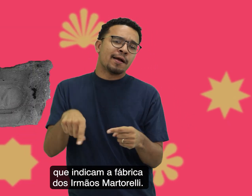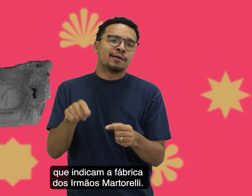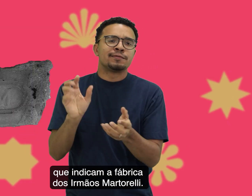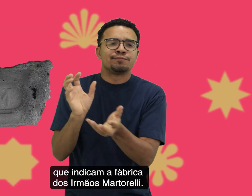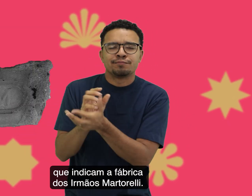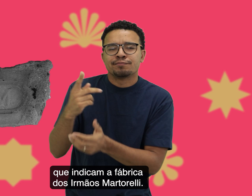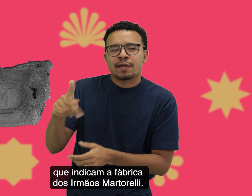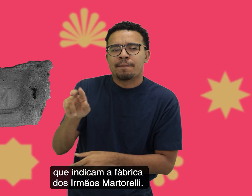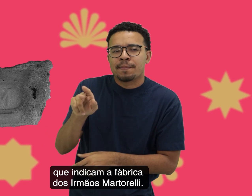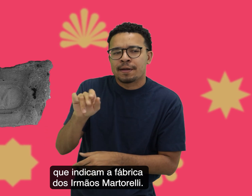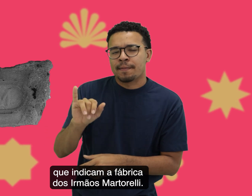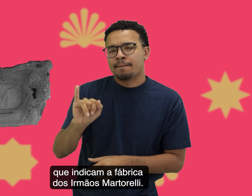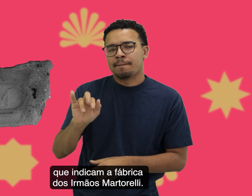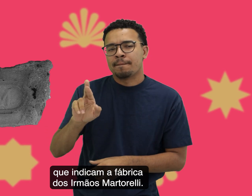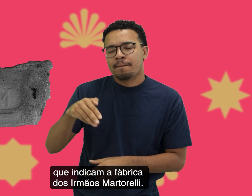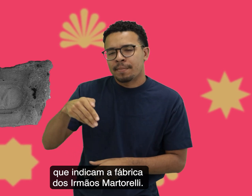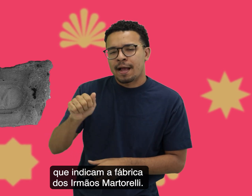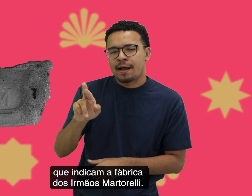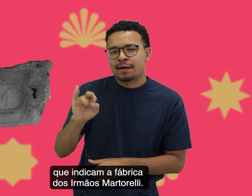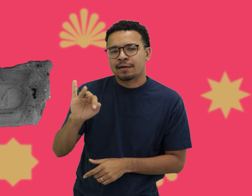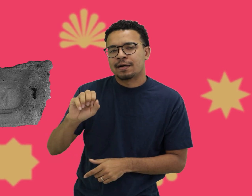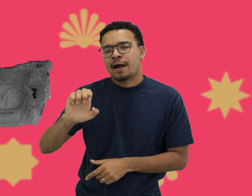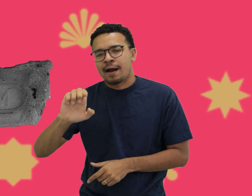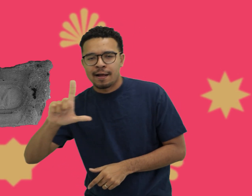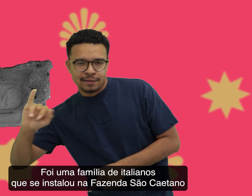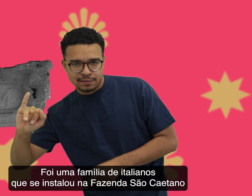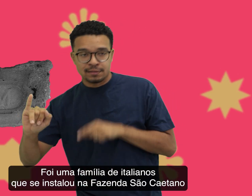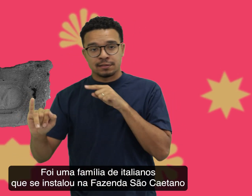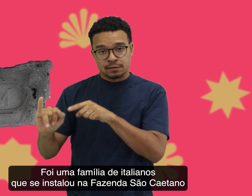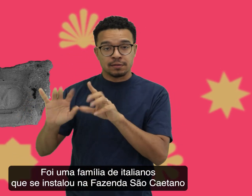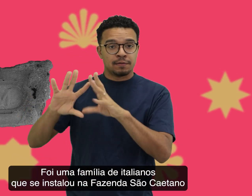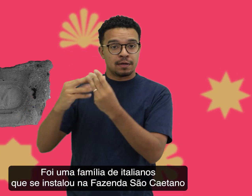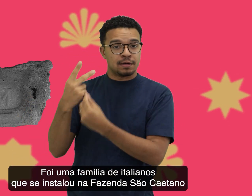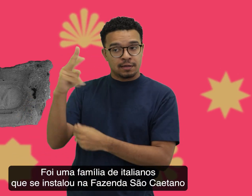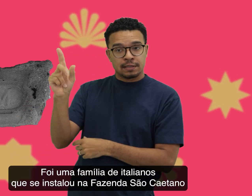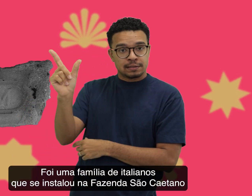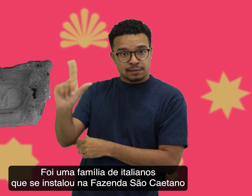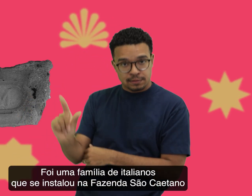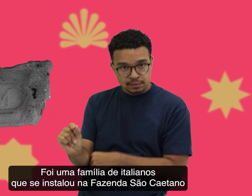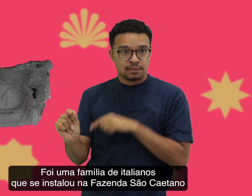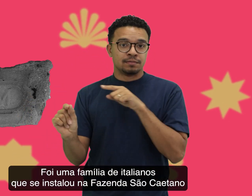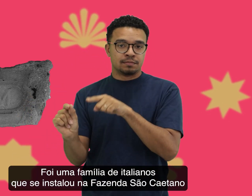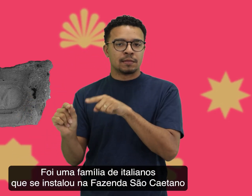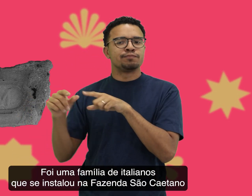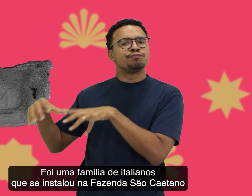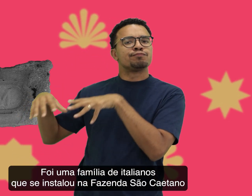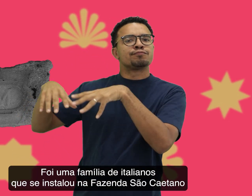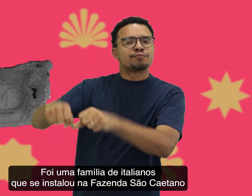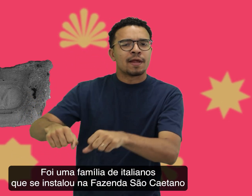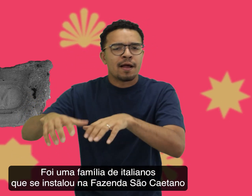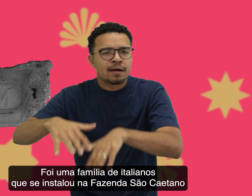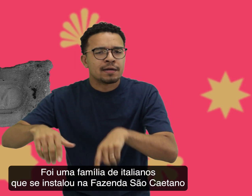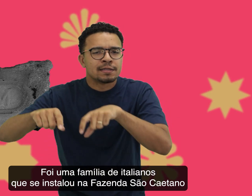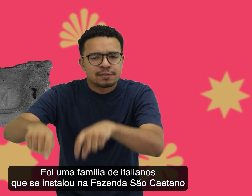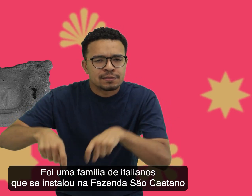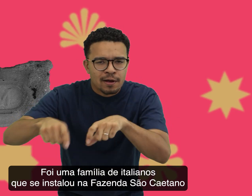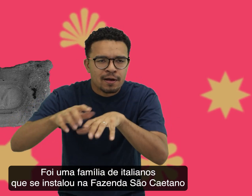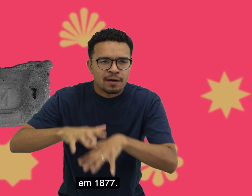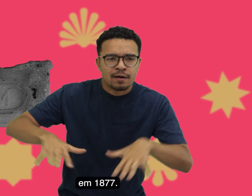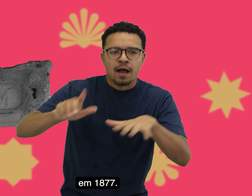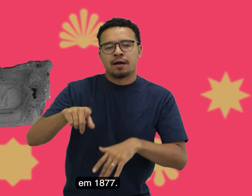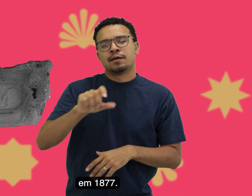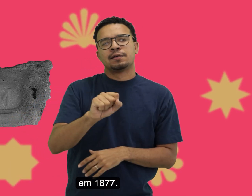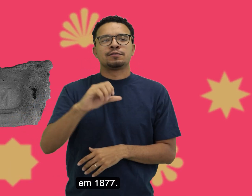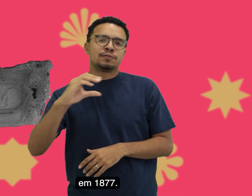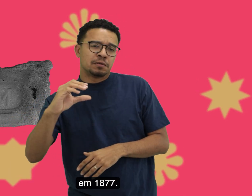M, que indicam a fábrica dos Irmãos Martorelli. Foi uma família de italianos que se instalou na Fazenda